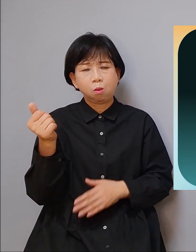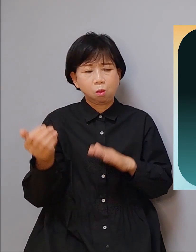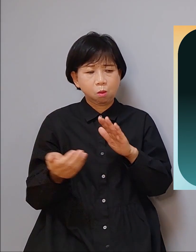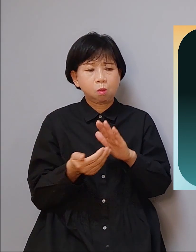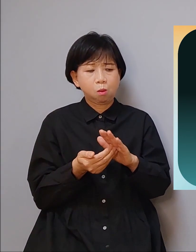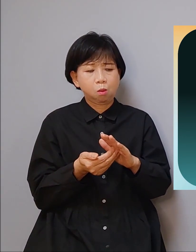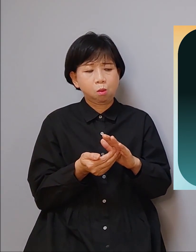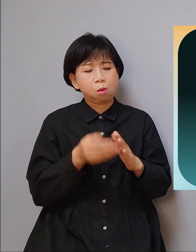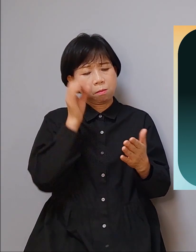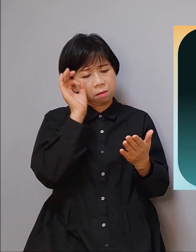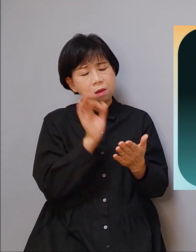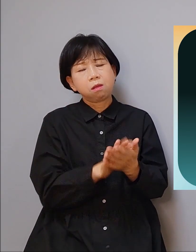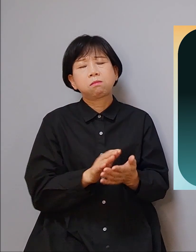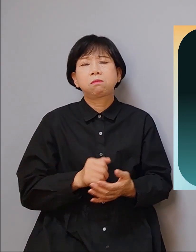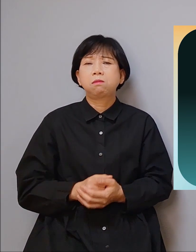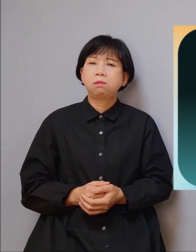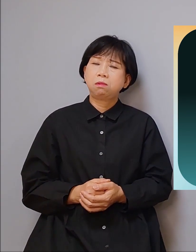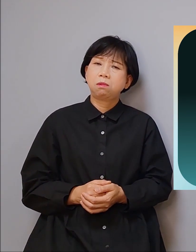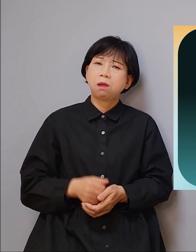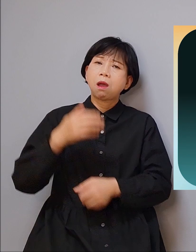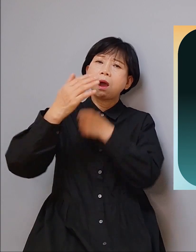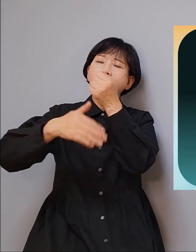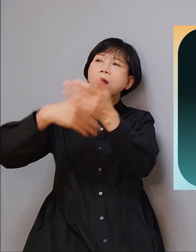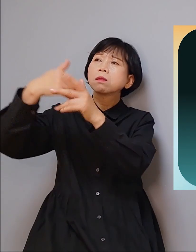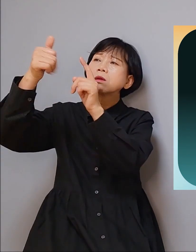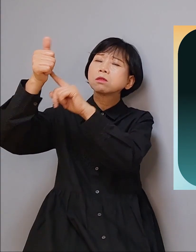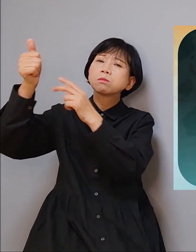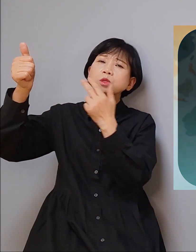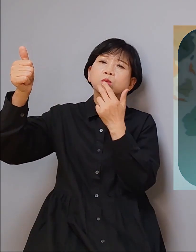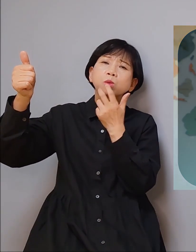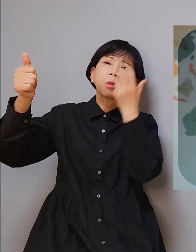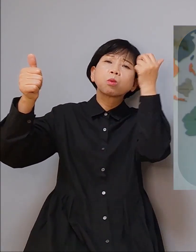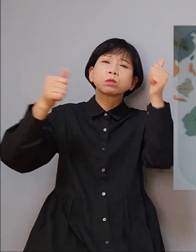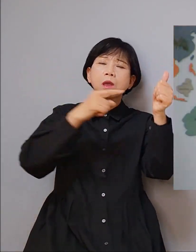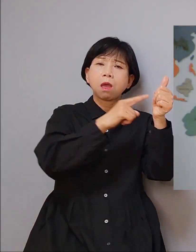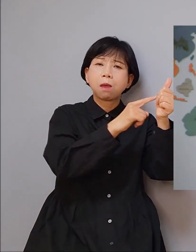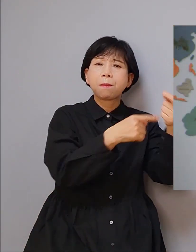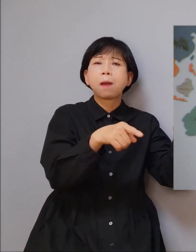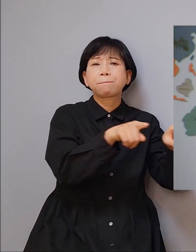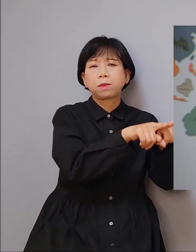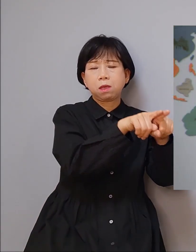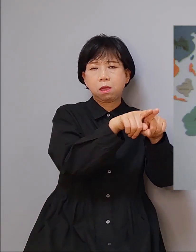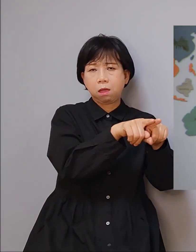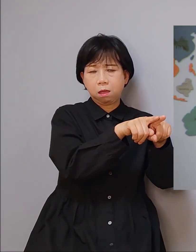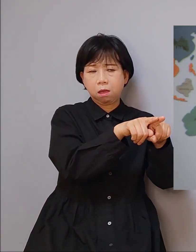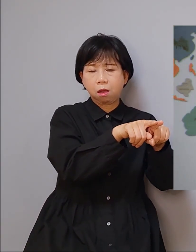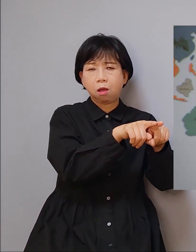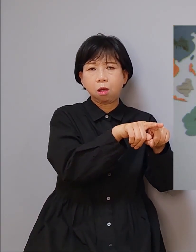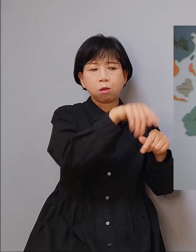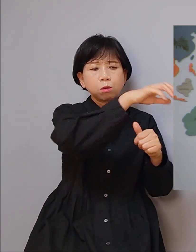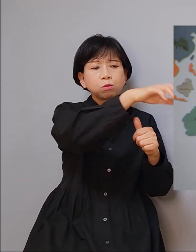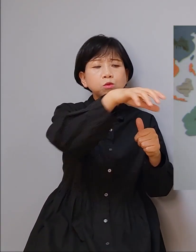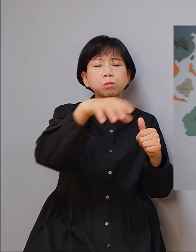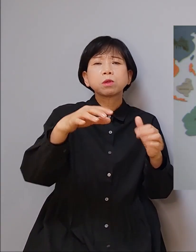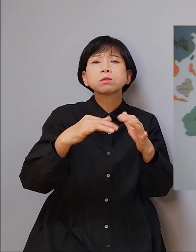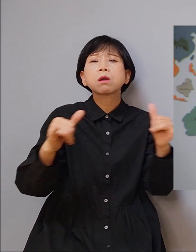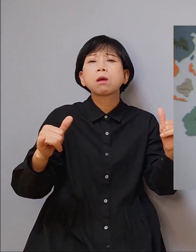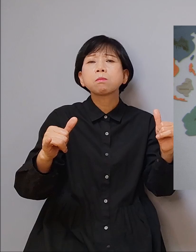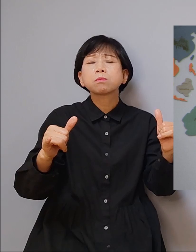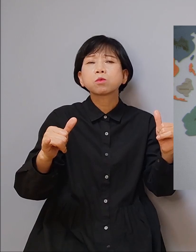함께 하셨고 하나님께서 요셉의 주변에 있는 사람들에게도 복을